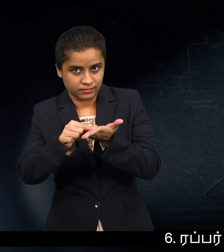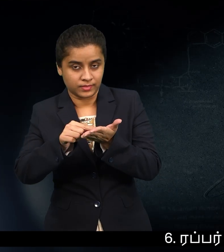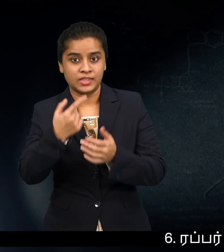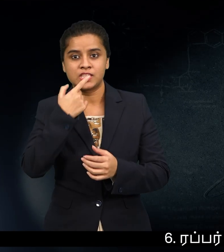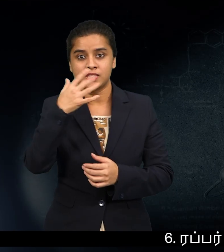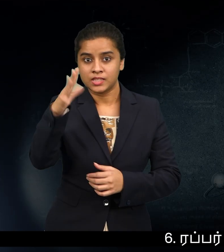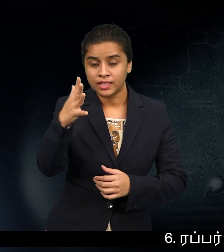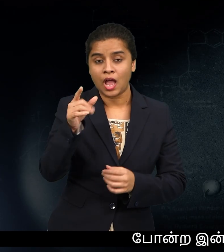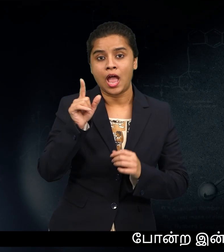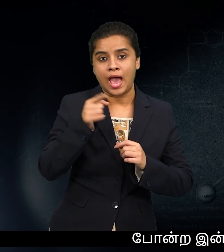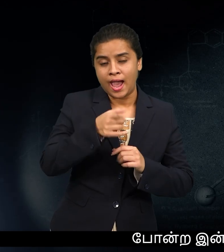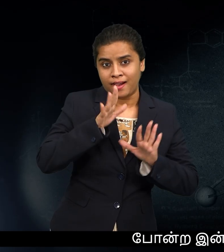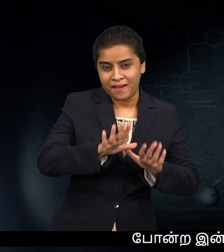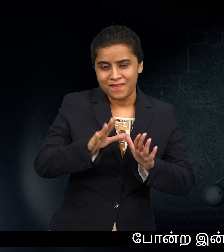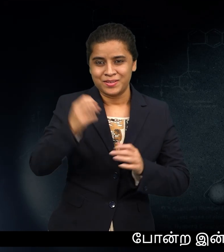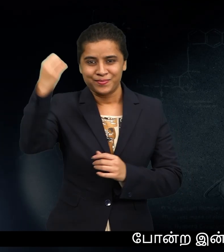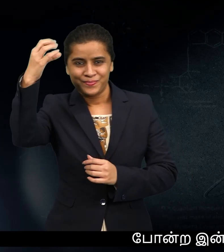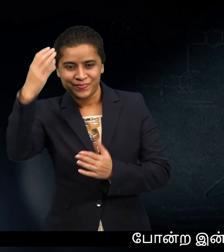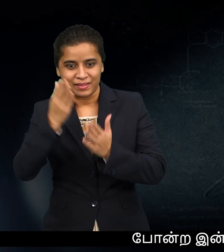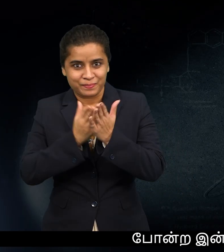போன்ற மின்காவலிகள் 1012 முதல்